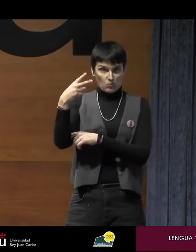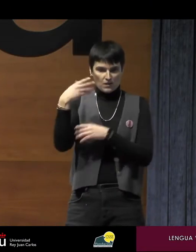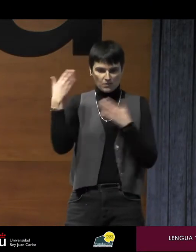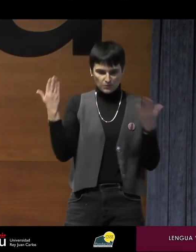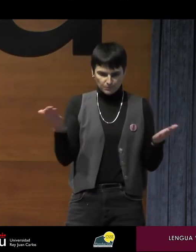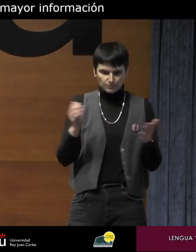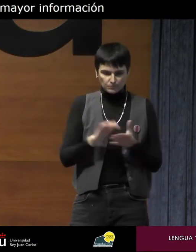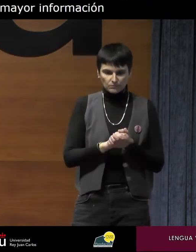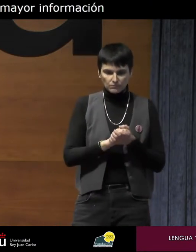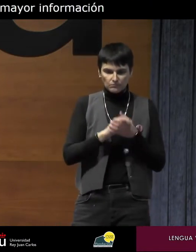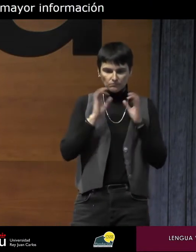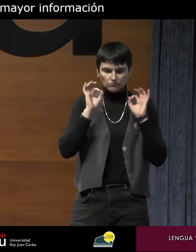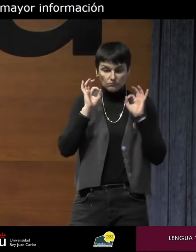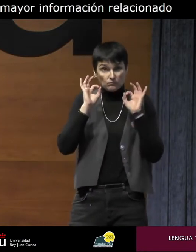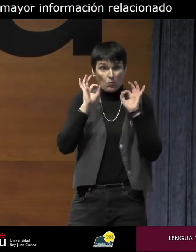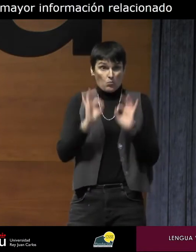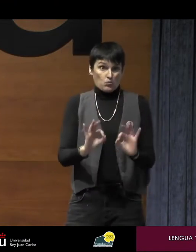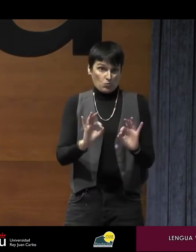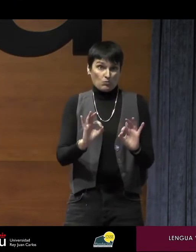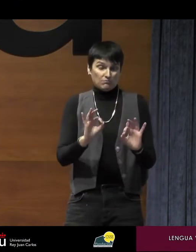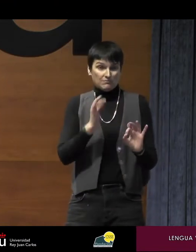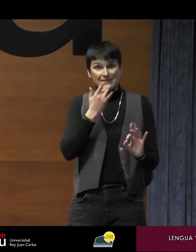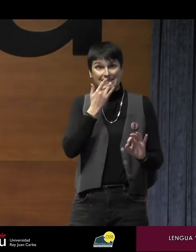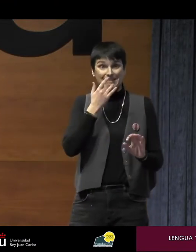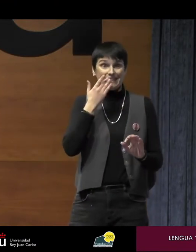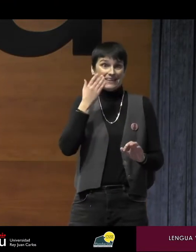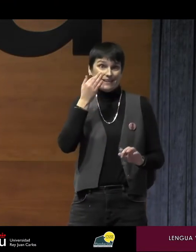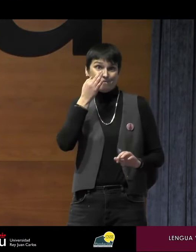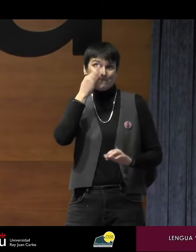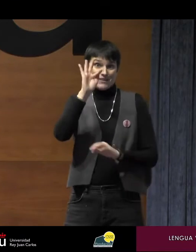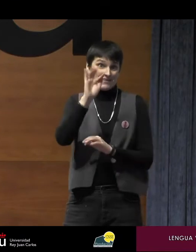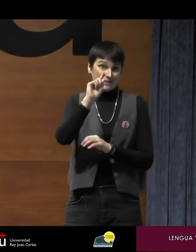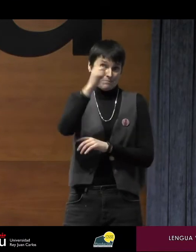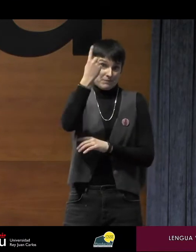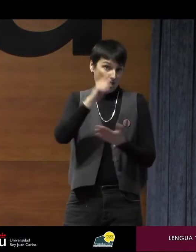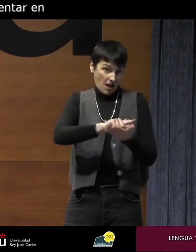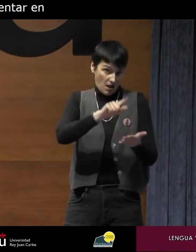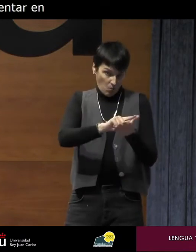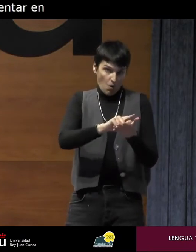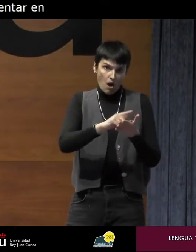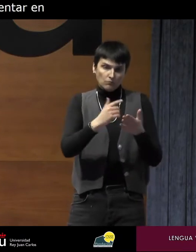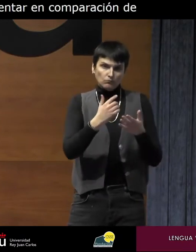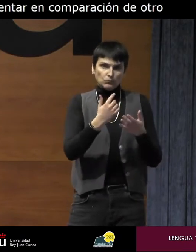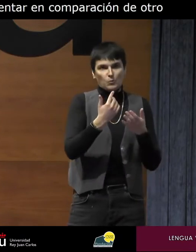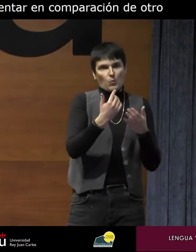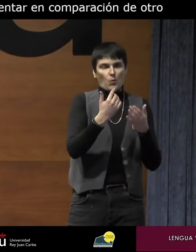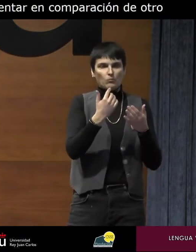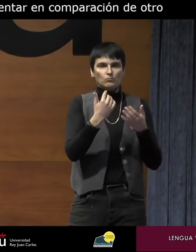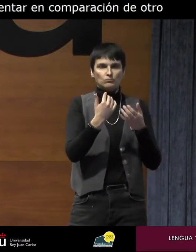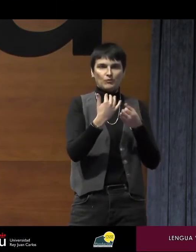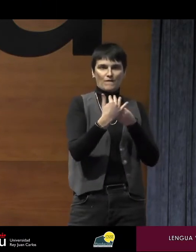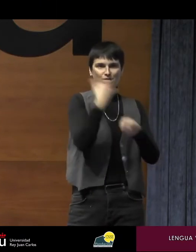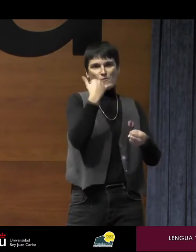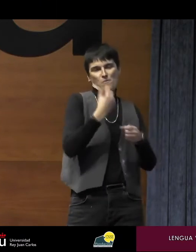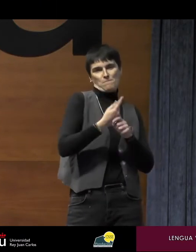otro grupo, que eran aquellos que tenían la lengua de signos francesa como primera lengua y se habían examinado de